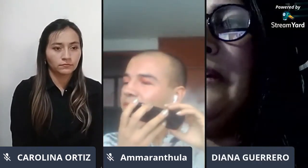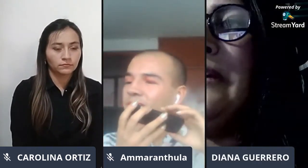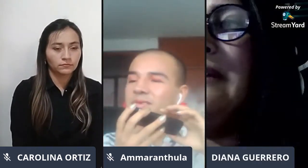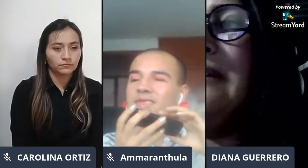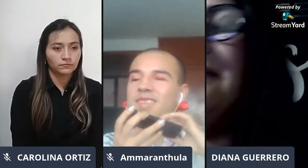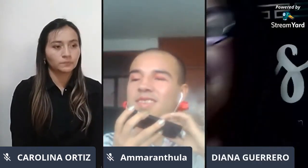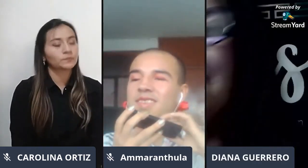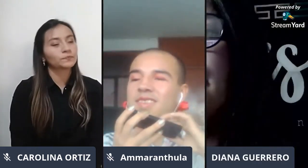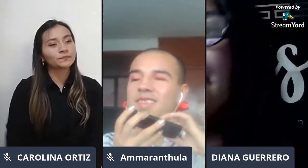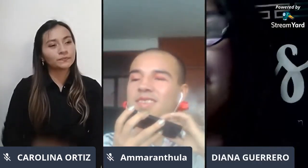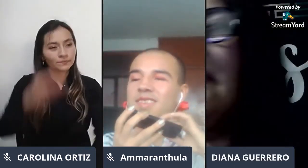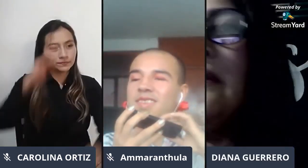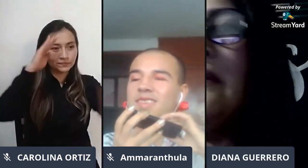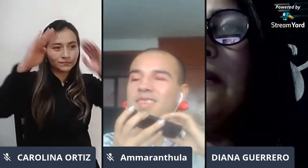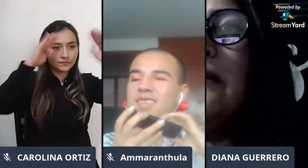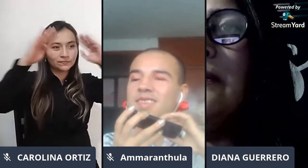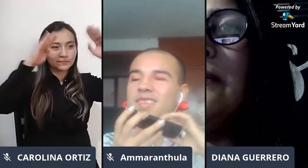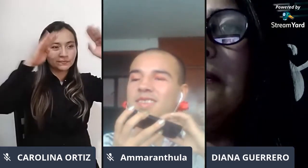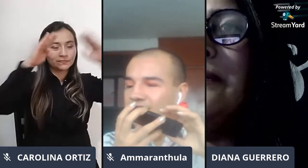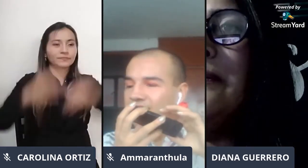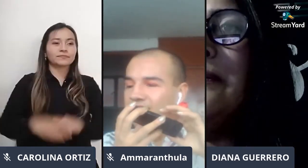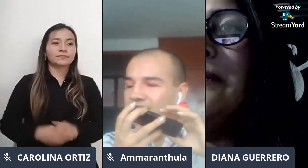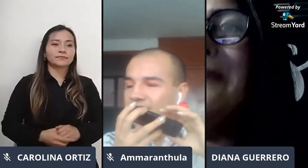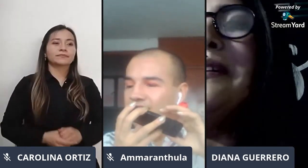Hola, hola.